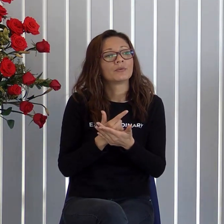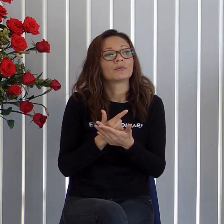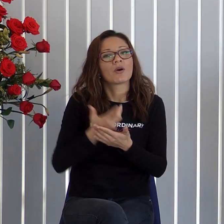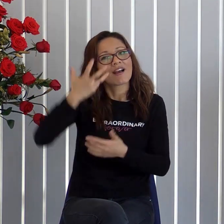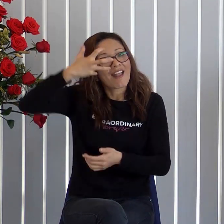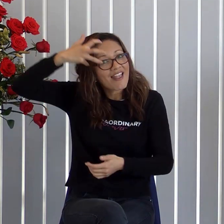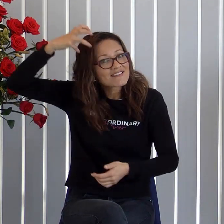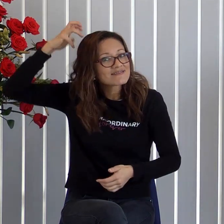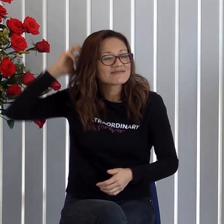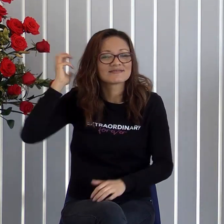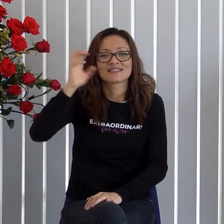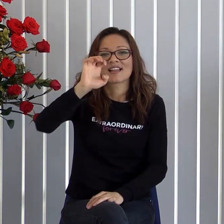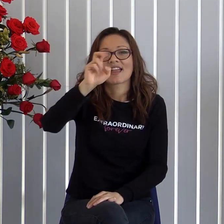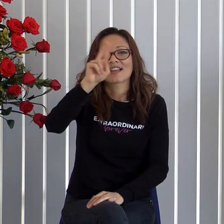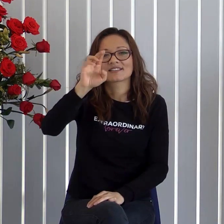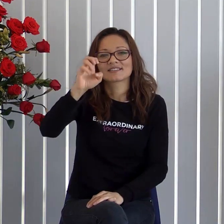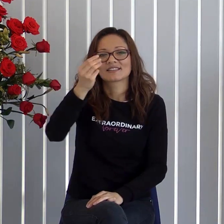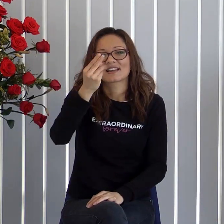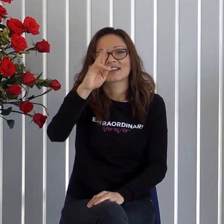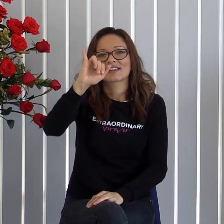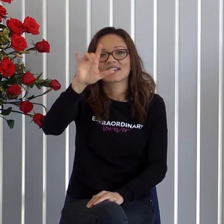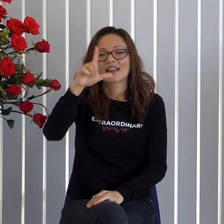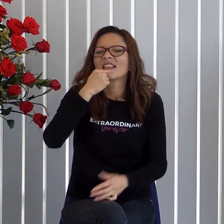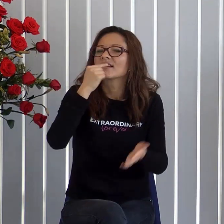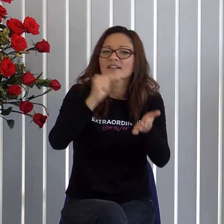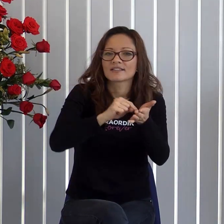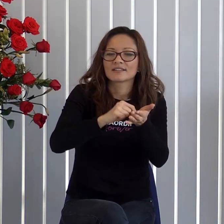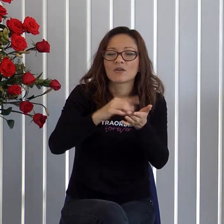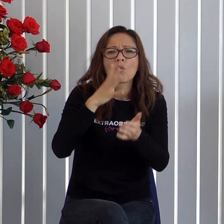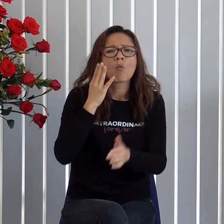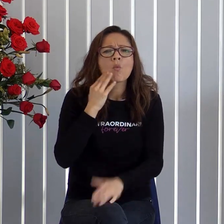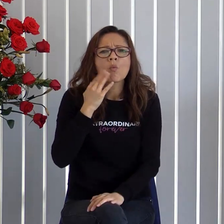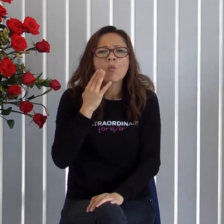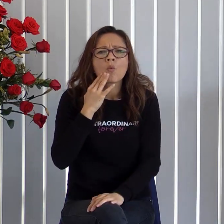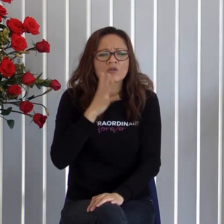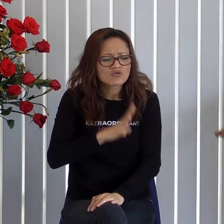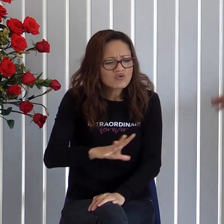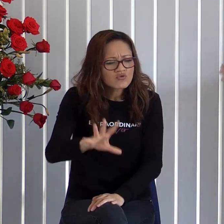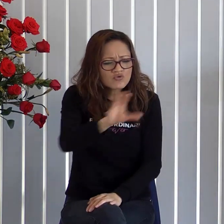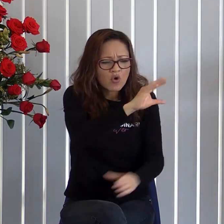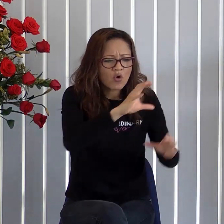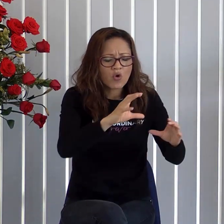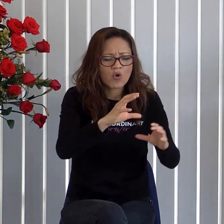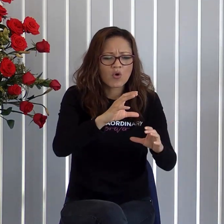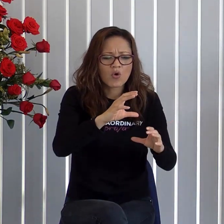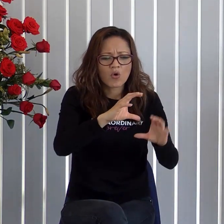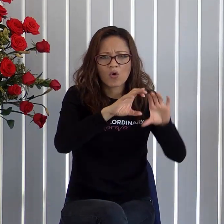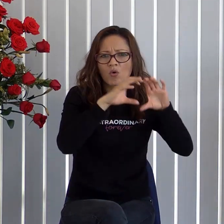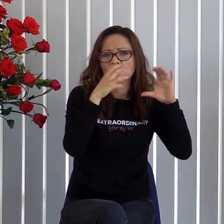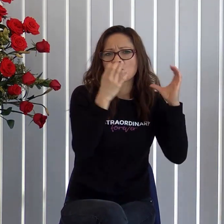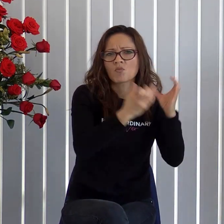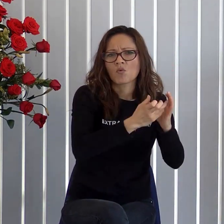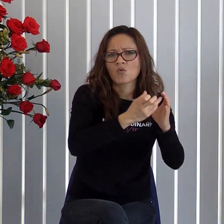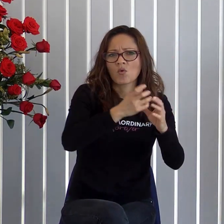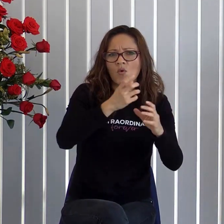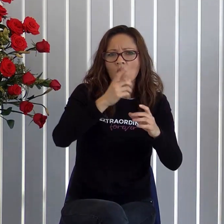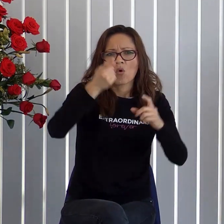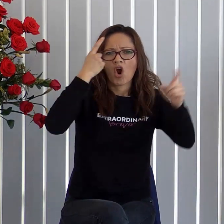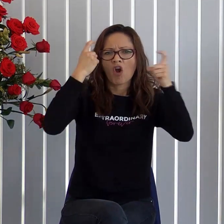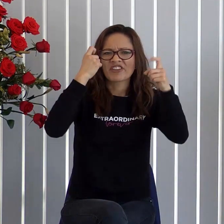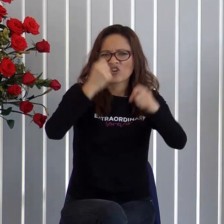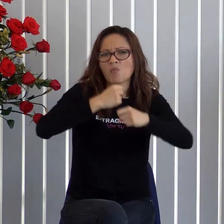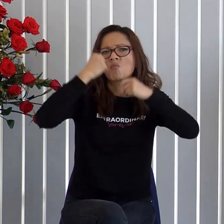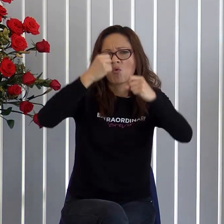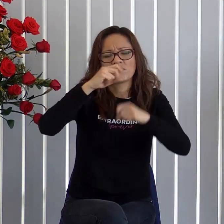Ezequiel dice que cuando lo vean los reyes de la tierra, cuando los poderosos lo vean, que están en el infierno los poderosos, y llegue Satanás, en el